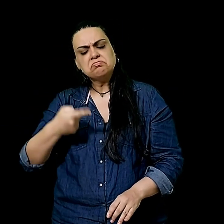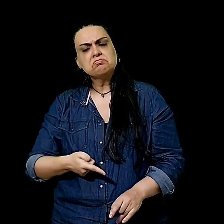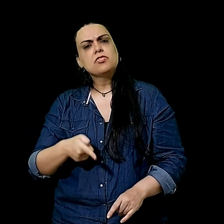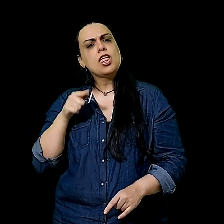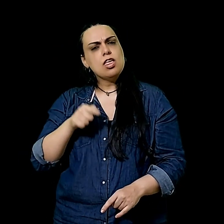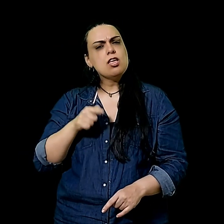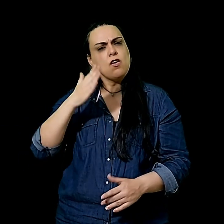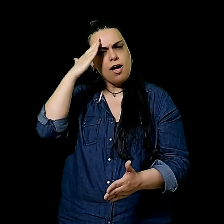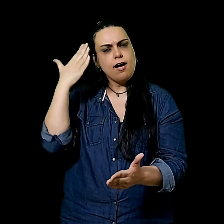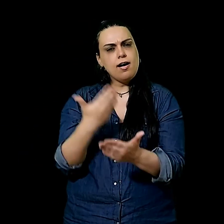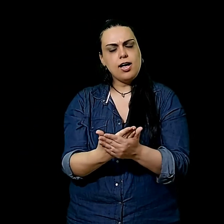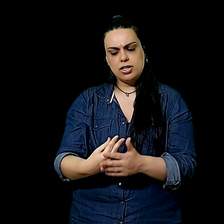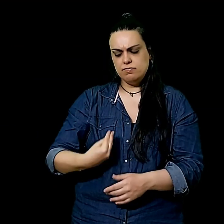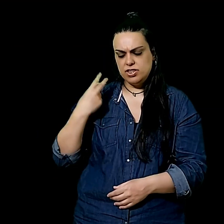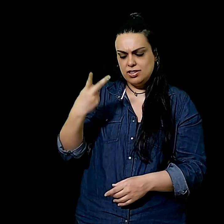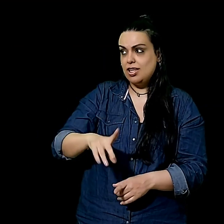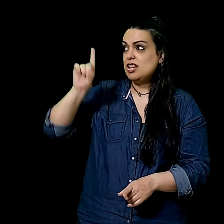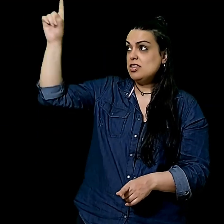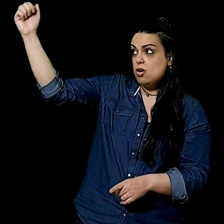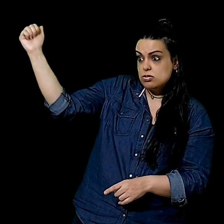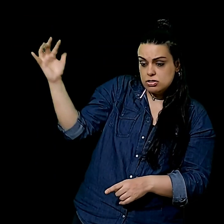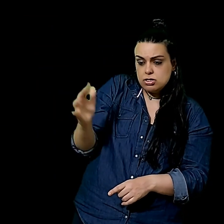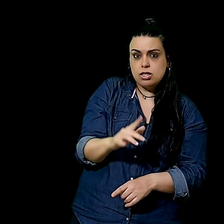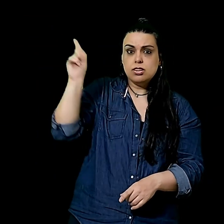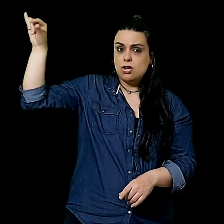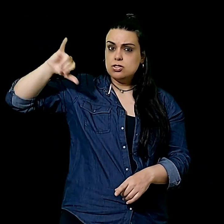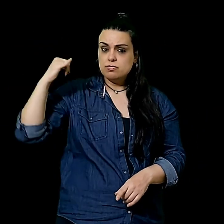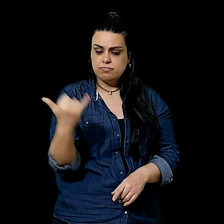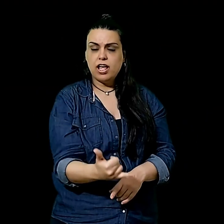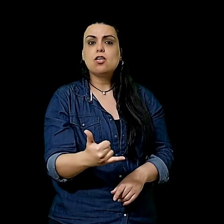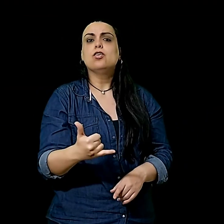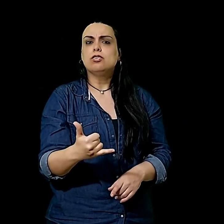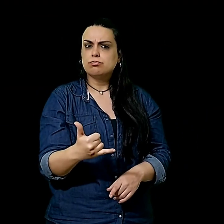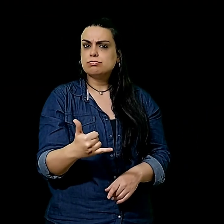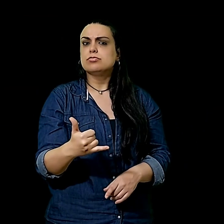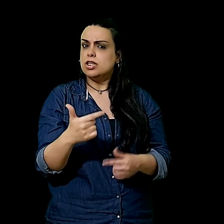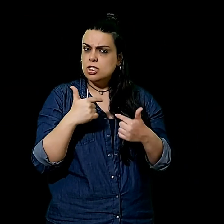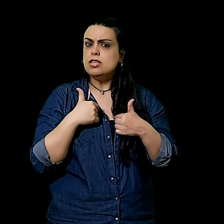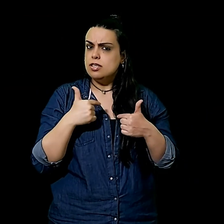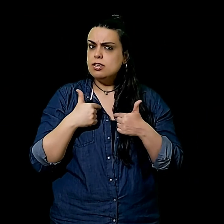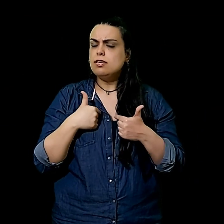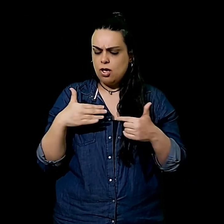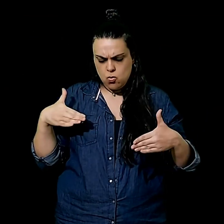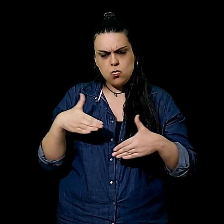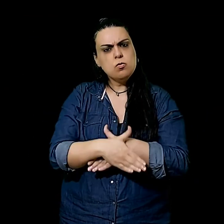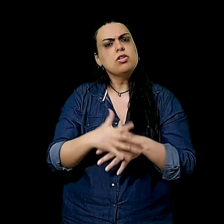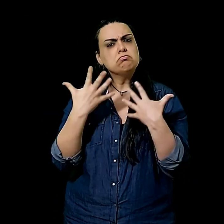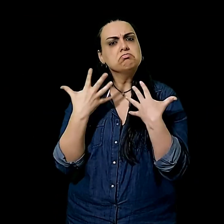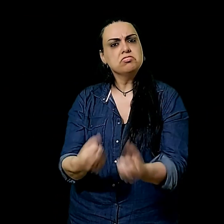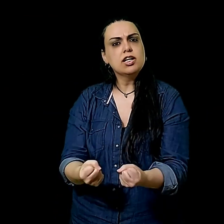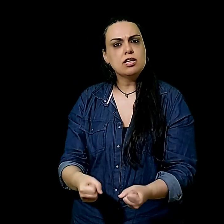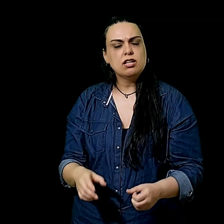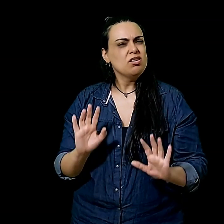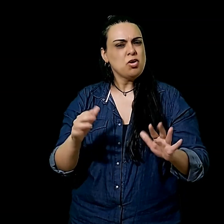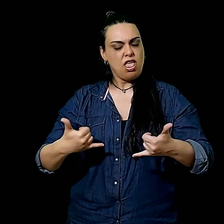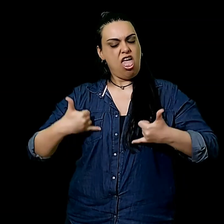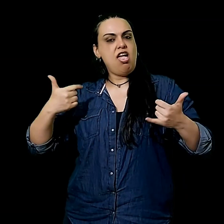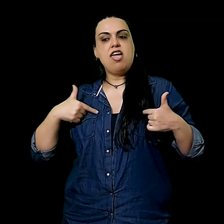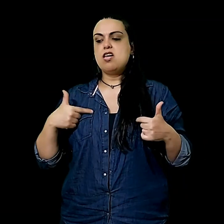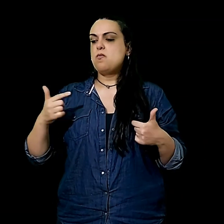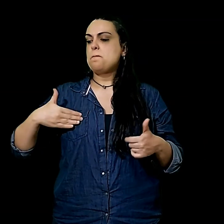E eu quero me submeter àquilo que eu sei que Deus confiou a ela para nos abençoar aqui. Tem que ter humildade aí do outro lado também, para